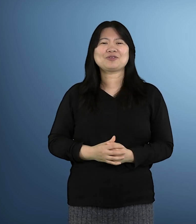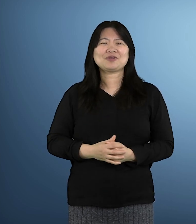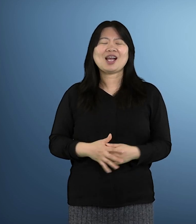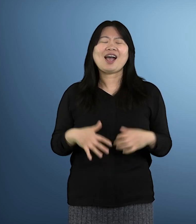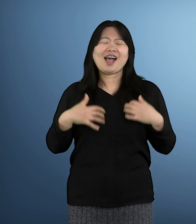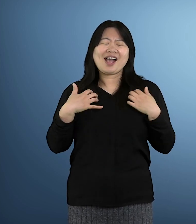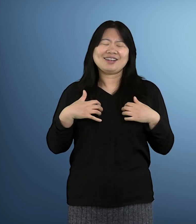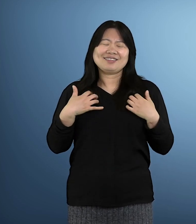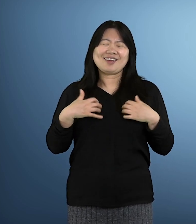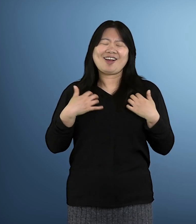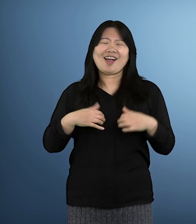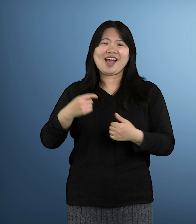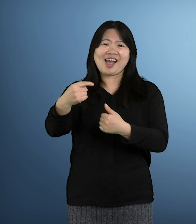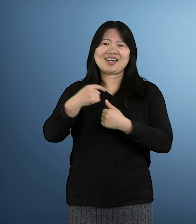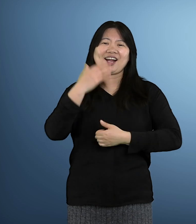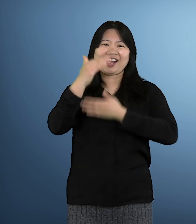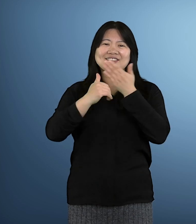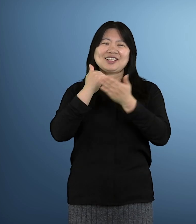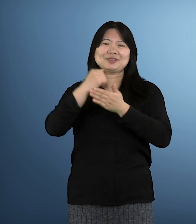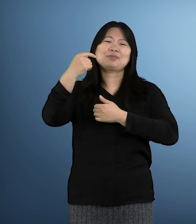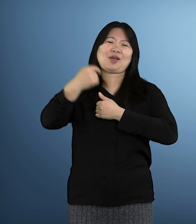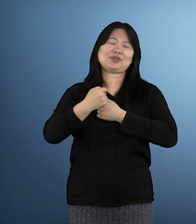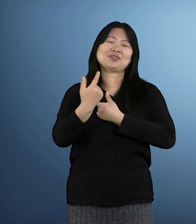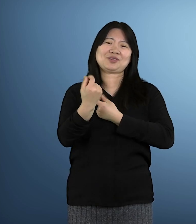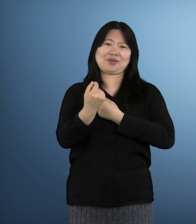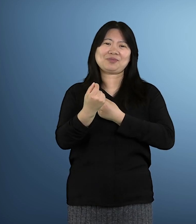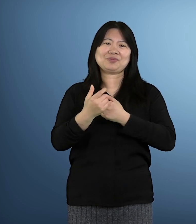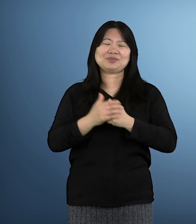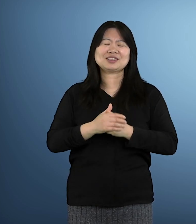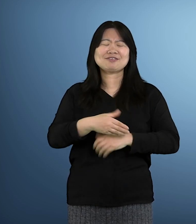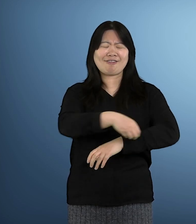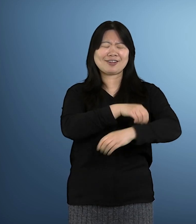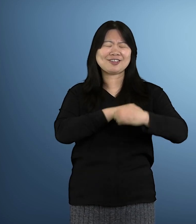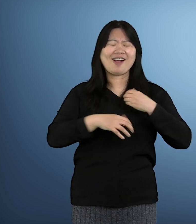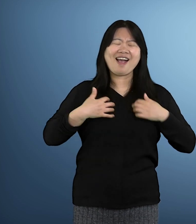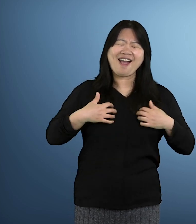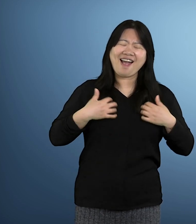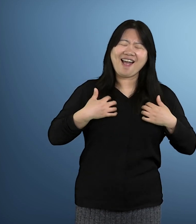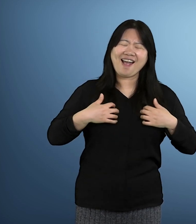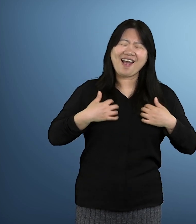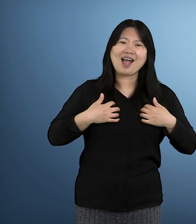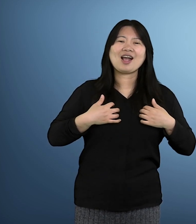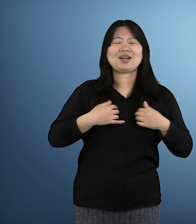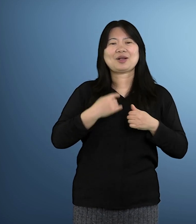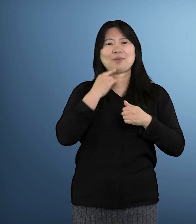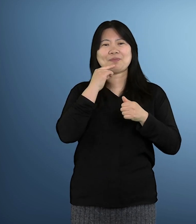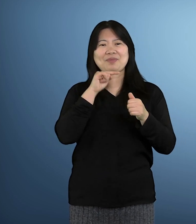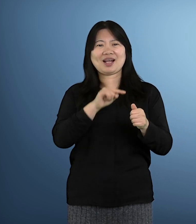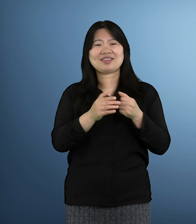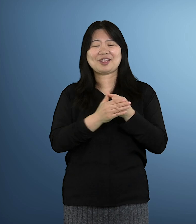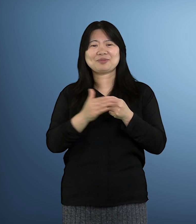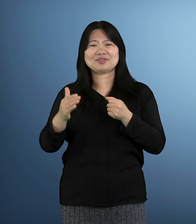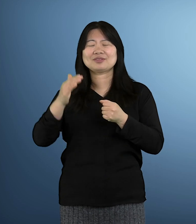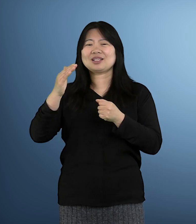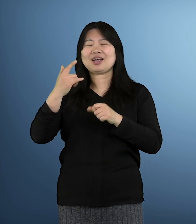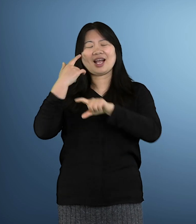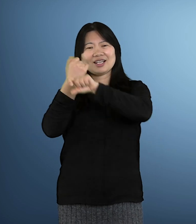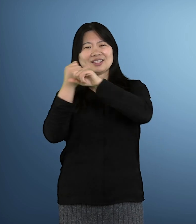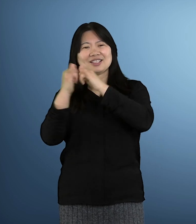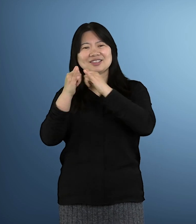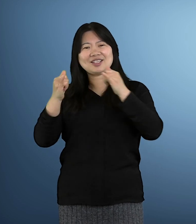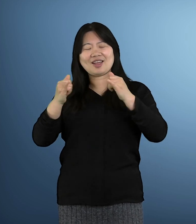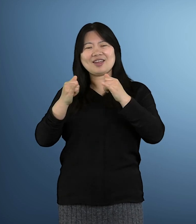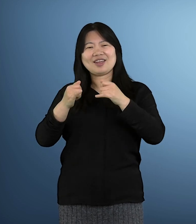기뻐하라는 하나님의 명령이에요. 아주 적극적으로. 그래서 학자들의 그